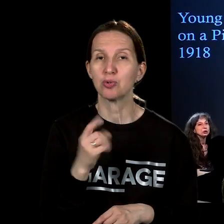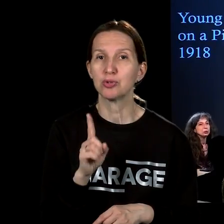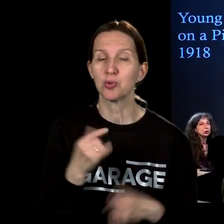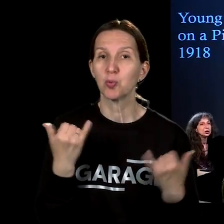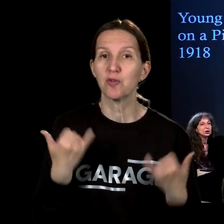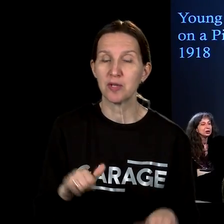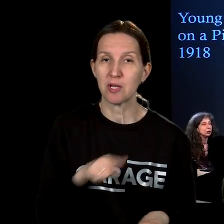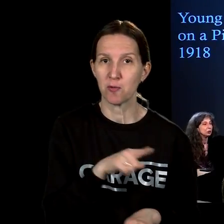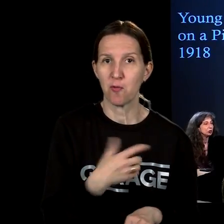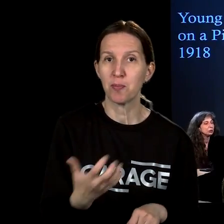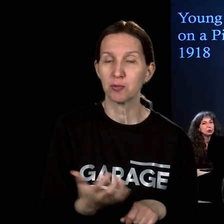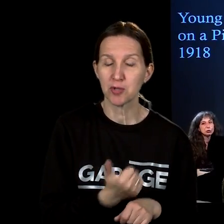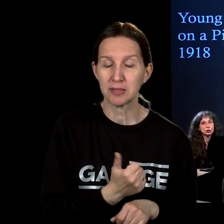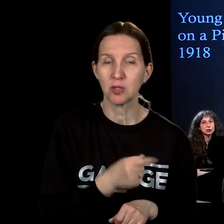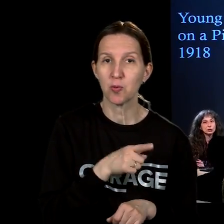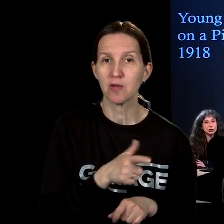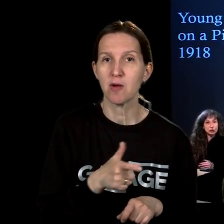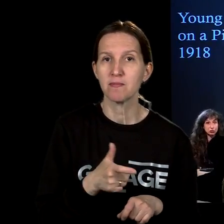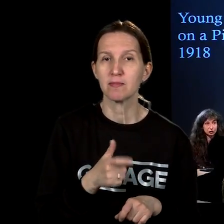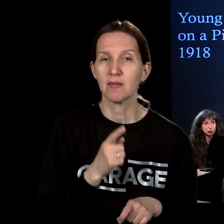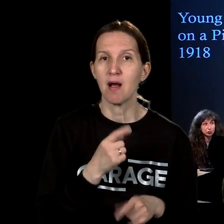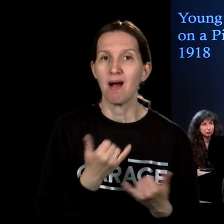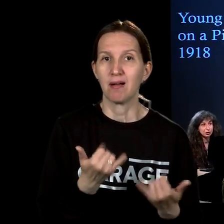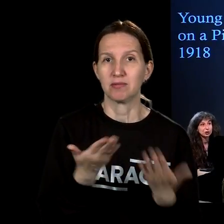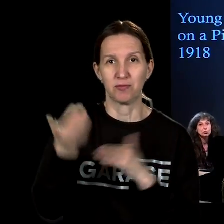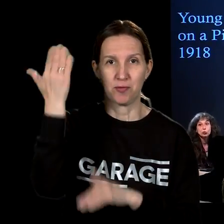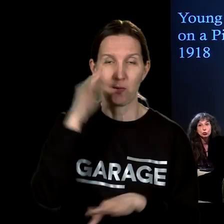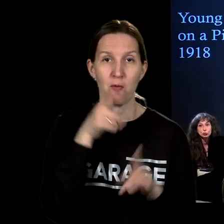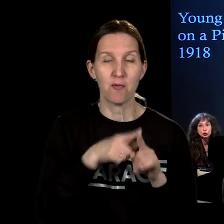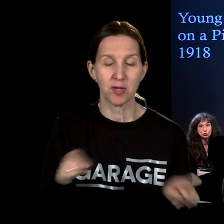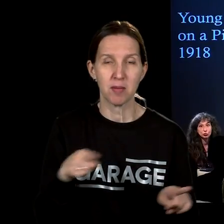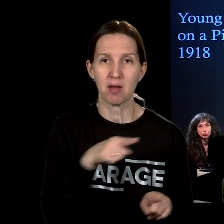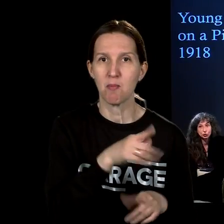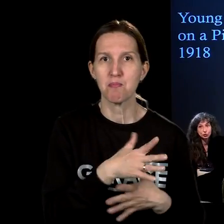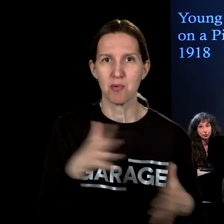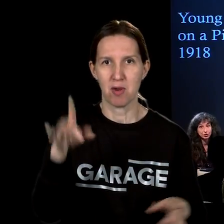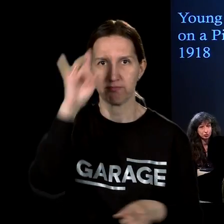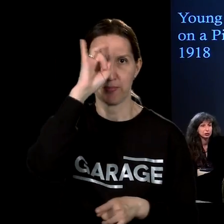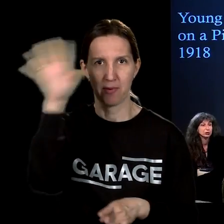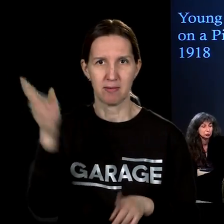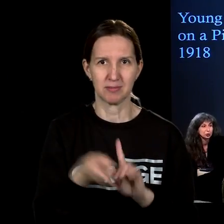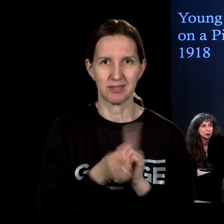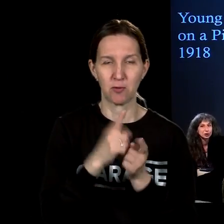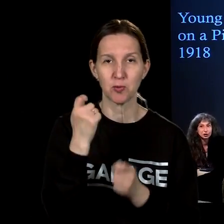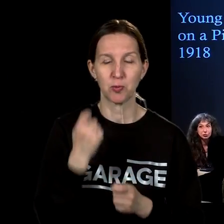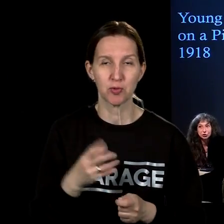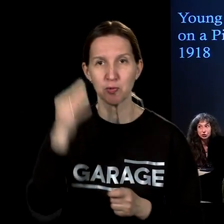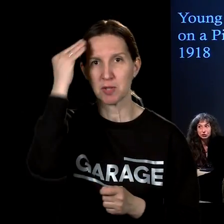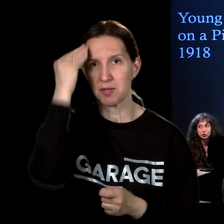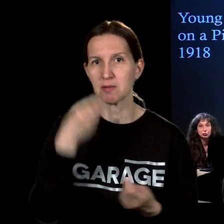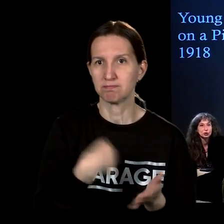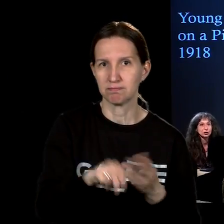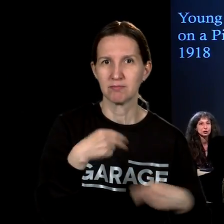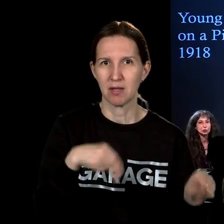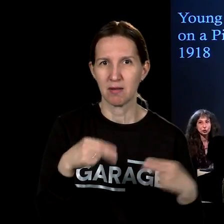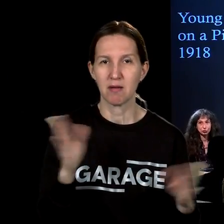что удивительно получается, естественно, удивительным образом он оказывается в то время гораздо более успешным художником с точки зрения коммерческой,